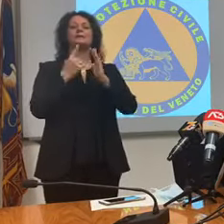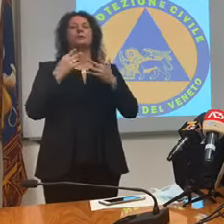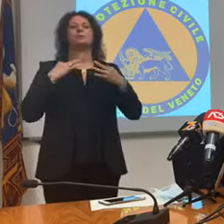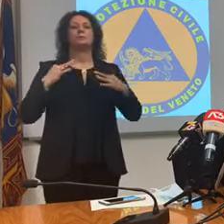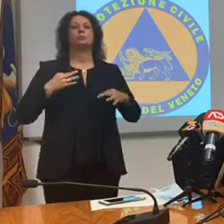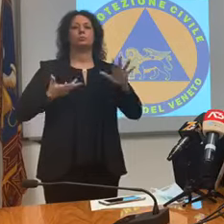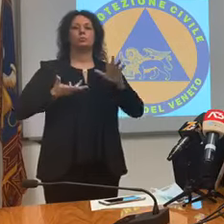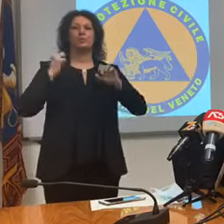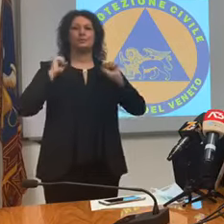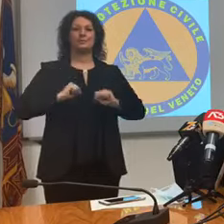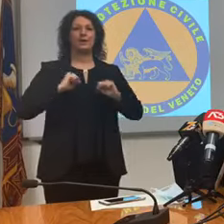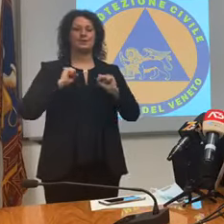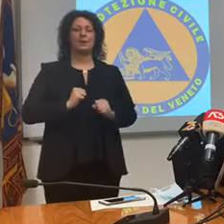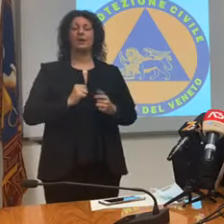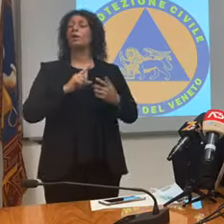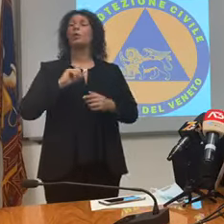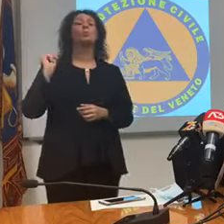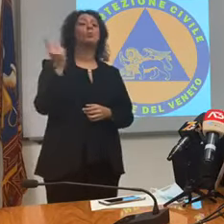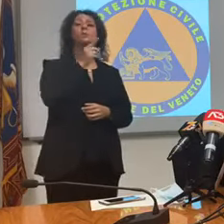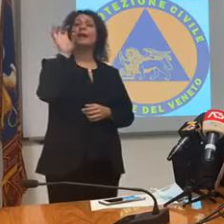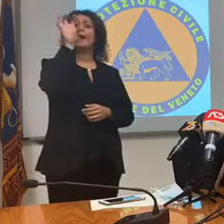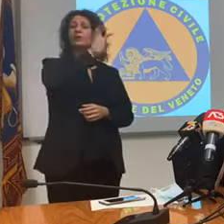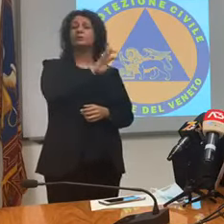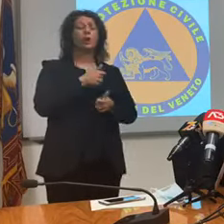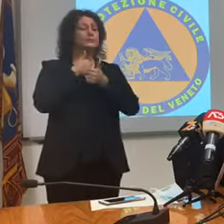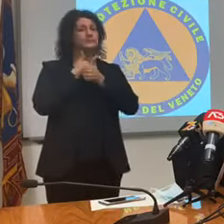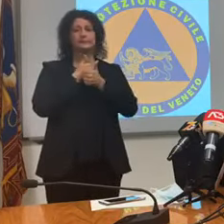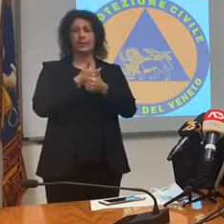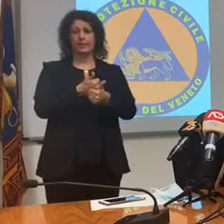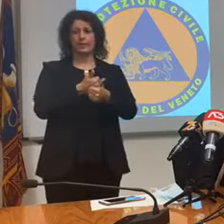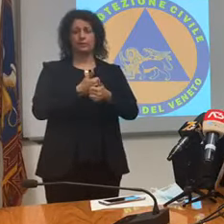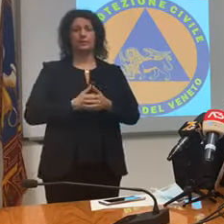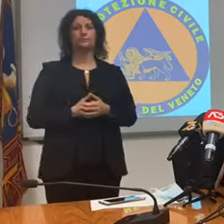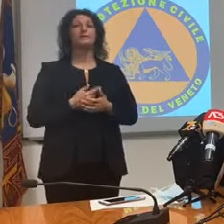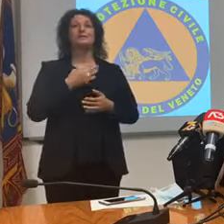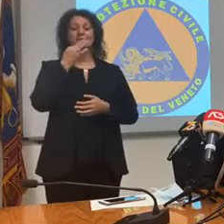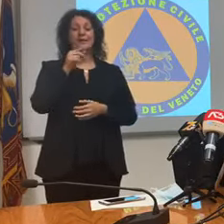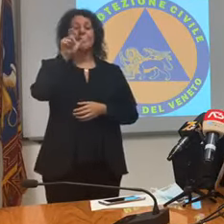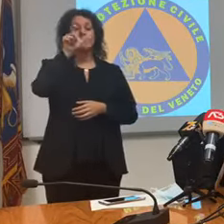Superiore di Sanità e che tutte le regioni stanno seguendo. Tutti quelli che